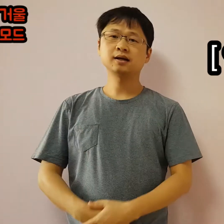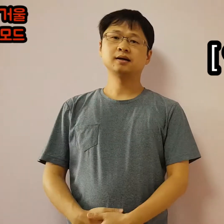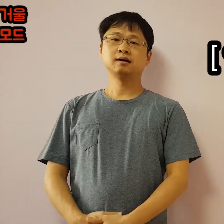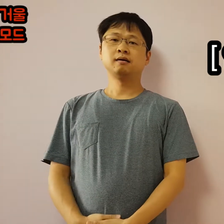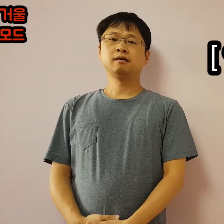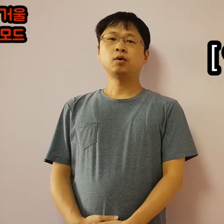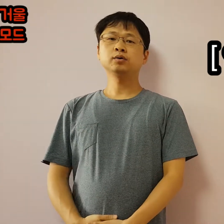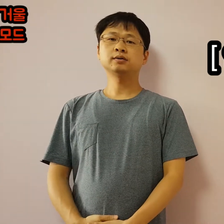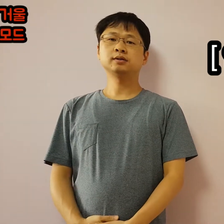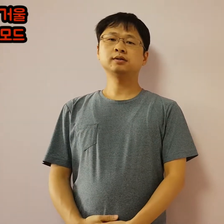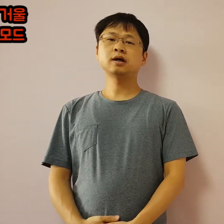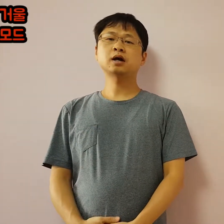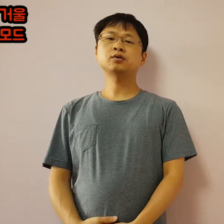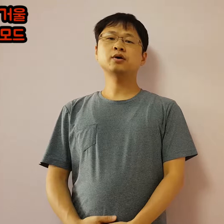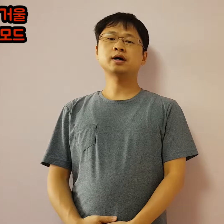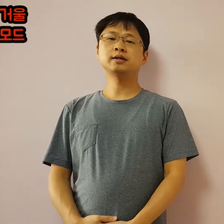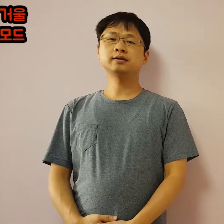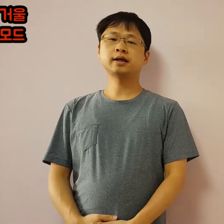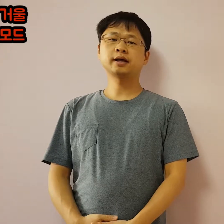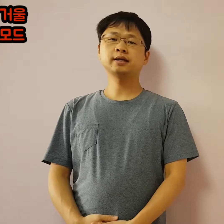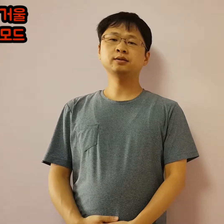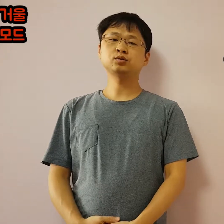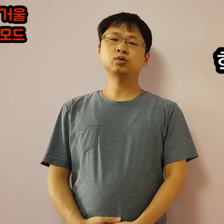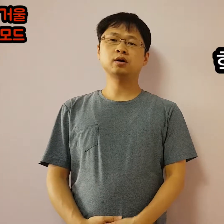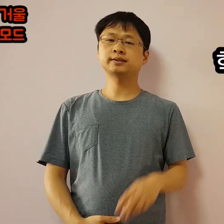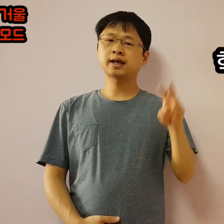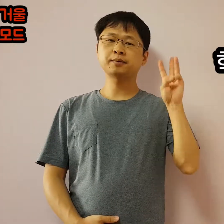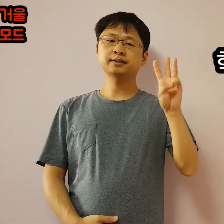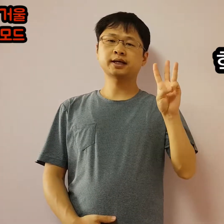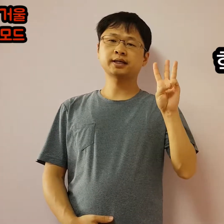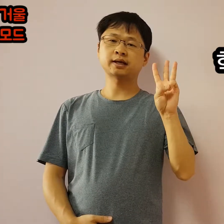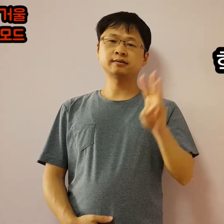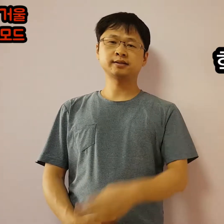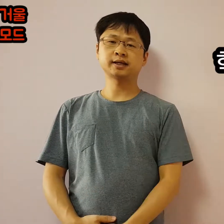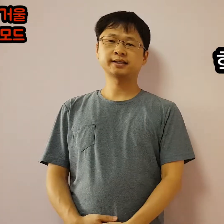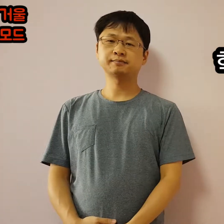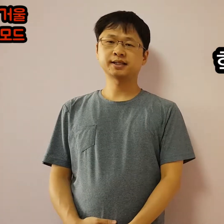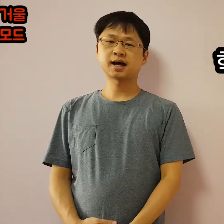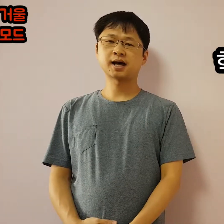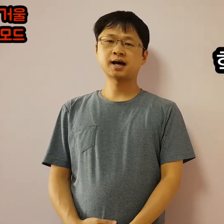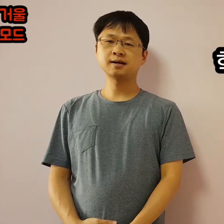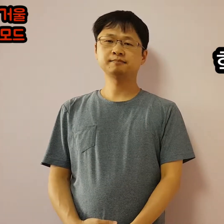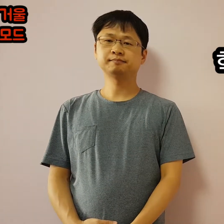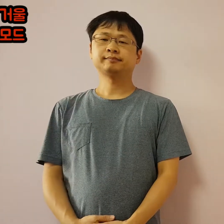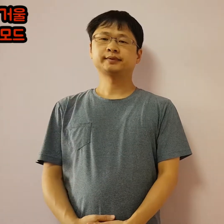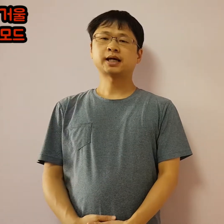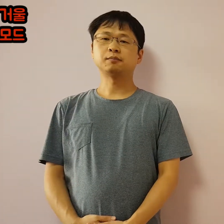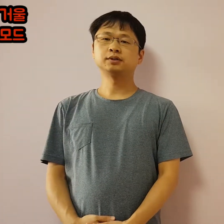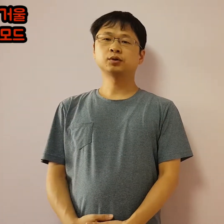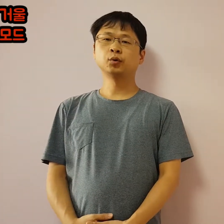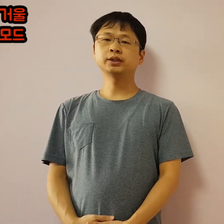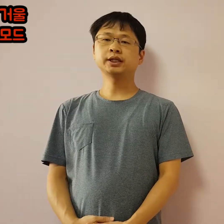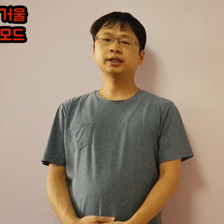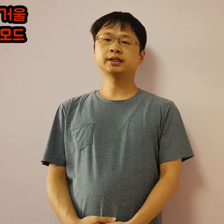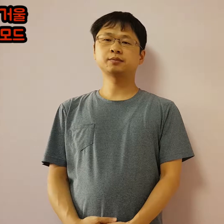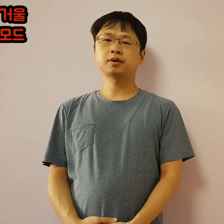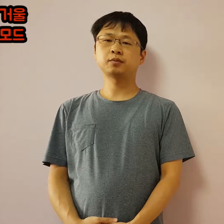안녕하십니까. 오늘은 학교와 관련된 수어 세 번째 단원이 되겠습니다. 자, 먼저 교실에 대해서